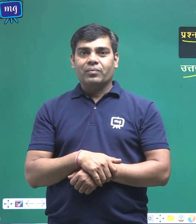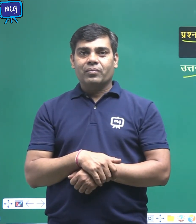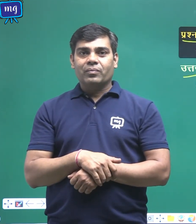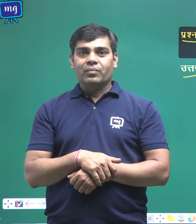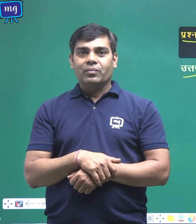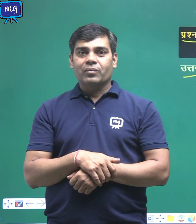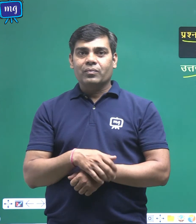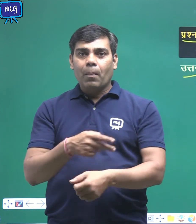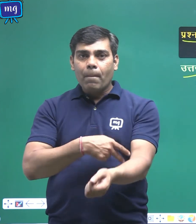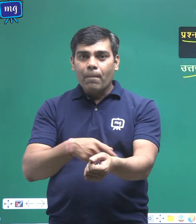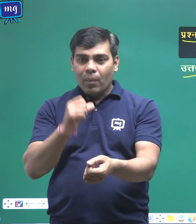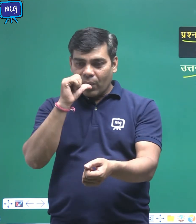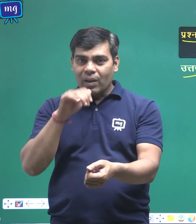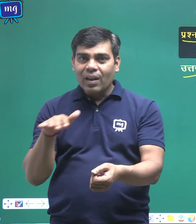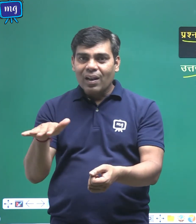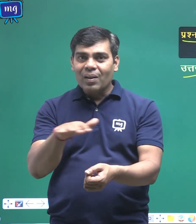पिछोला झील,